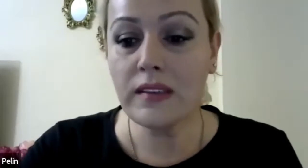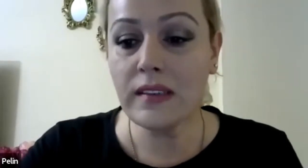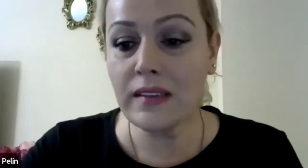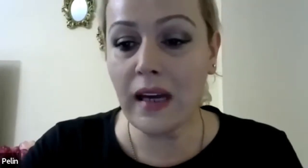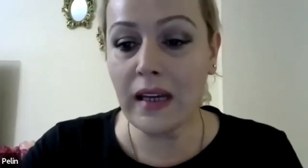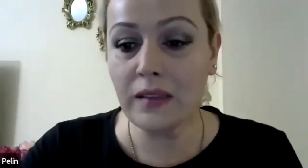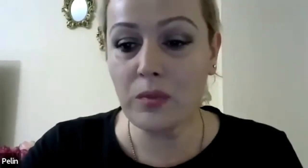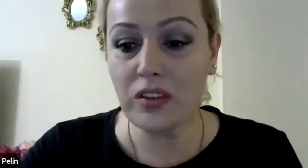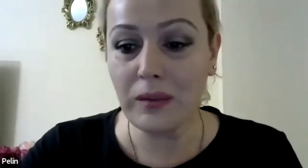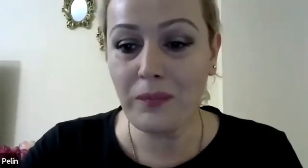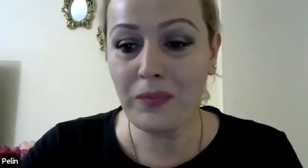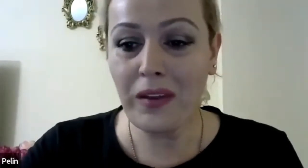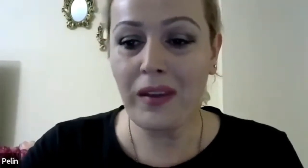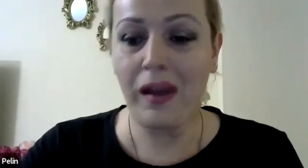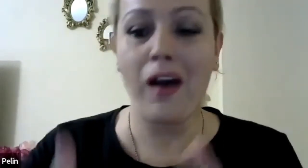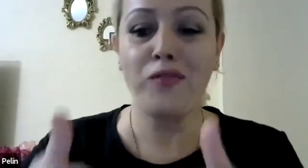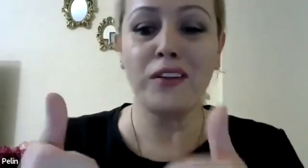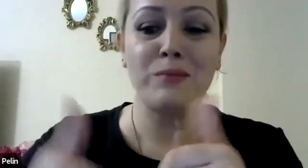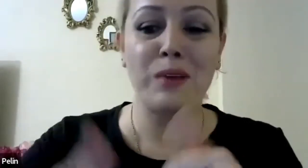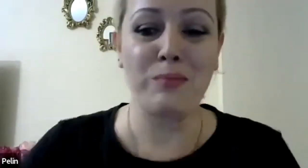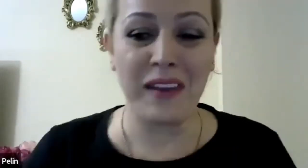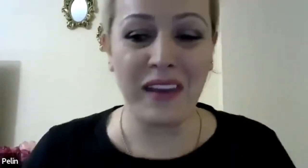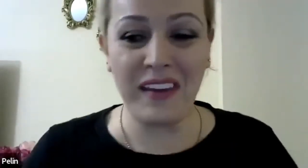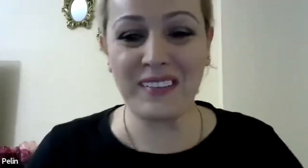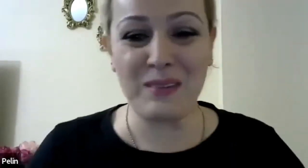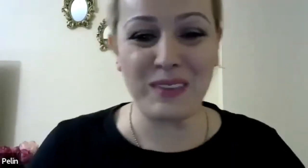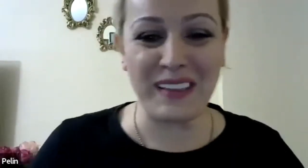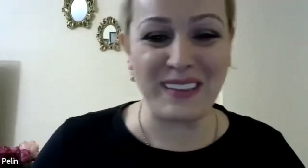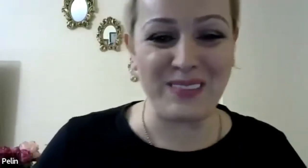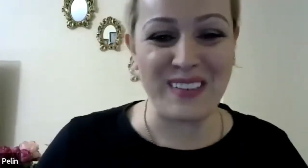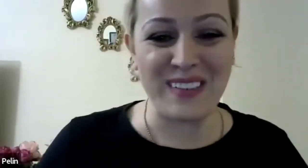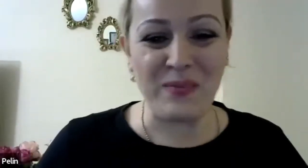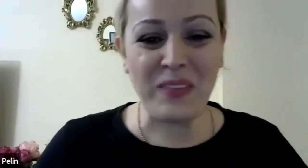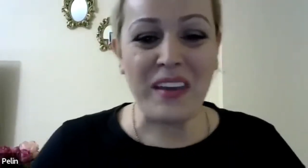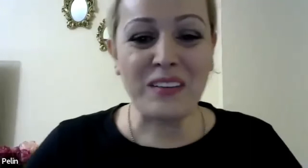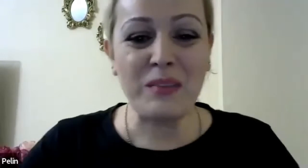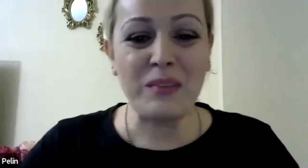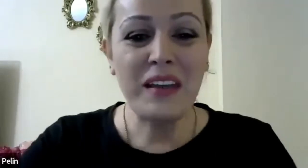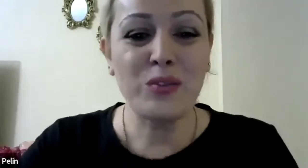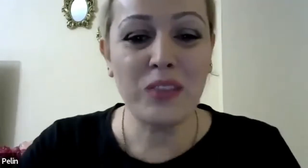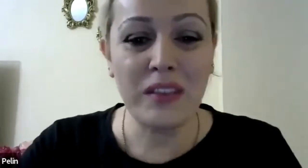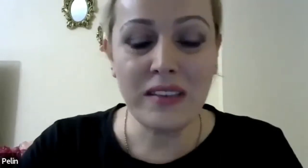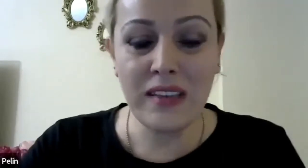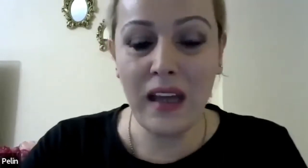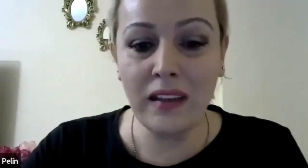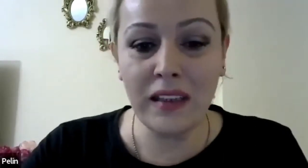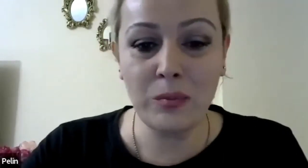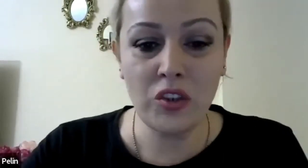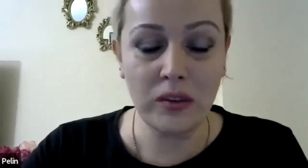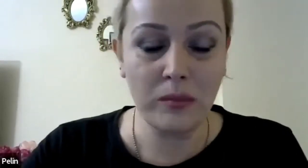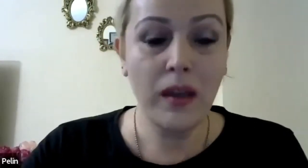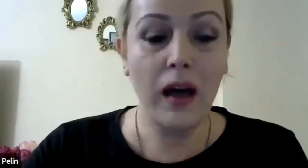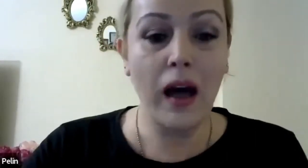size izah etmiştim. Aferin Emrah Bey. Tebrik ederim size. Şimdi dün de size anlatmıştım.